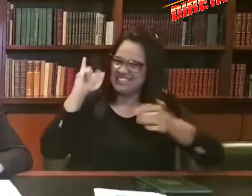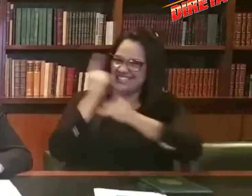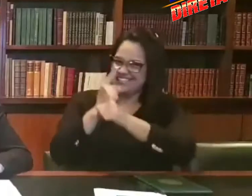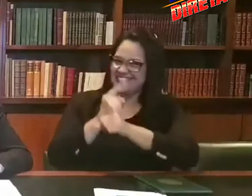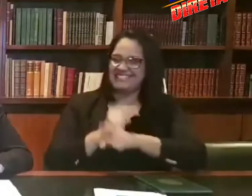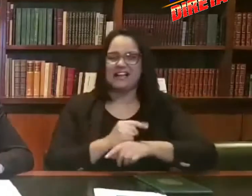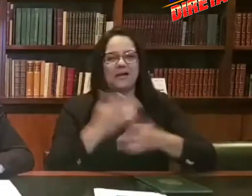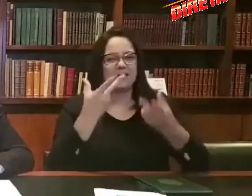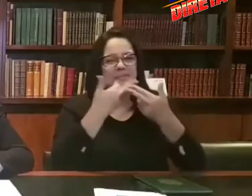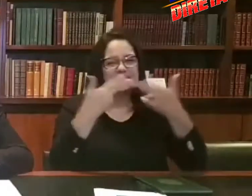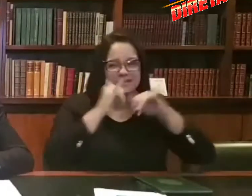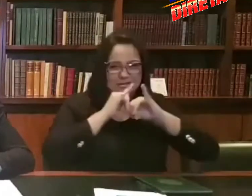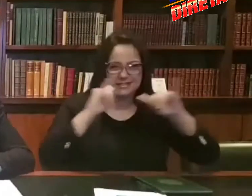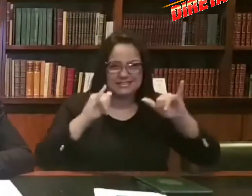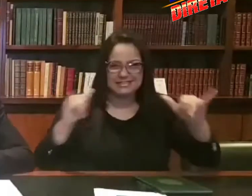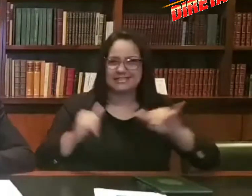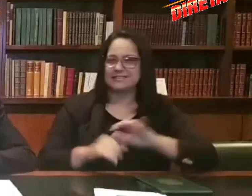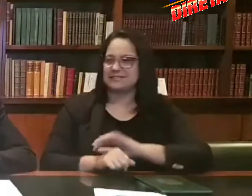Algumas notícias aqui.